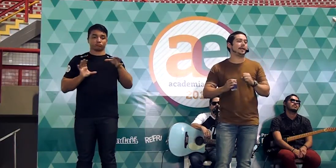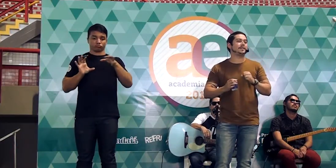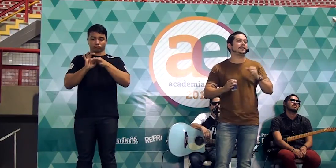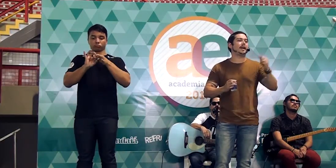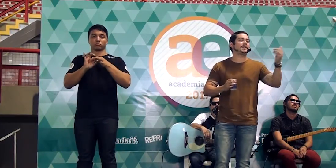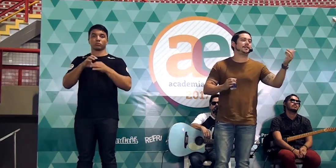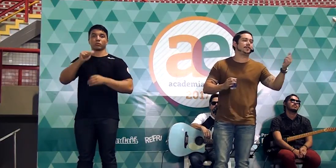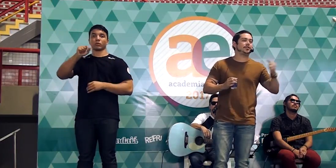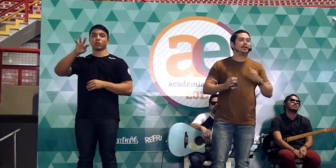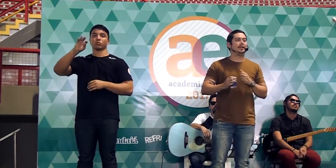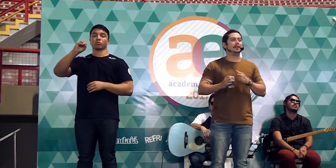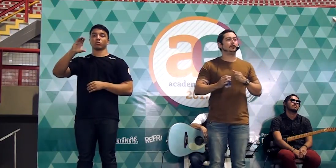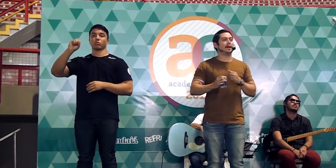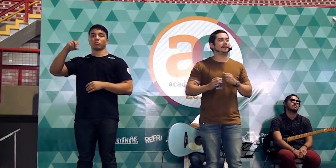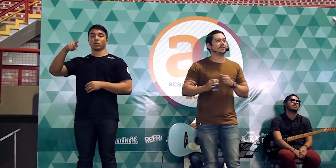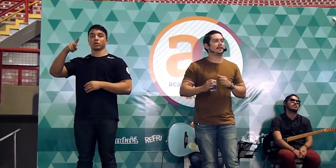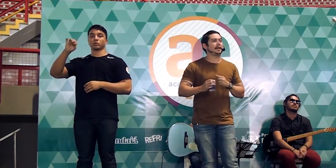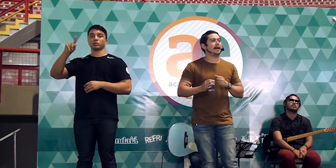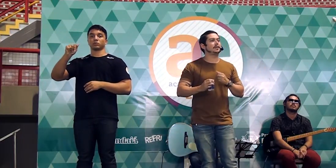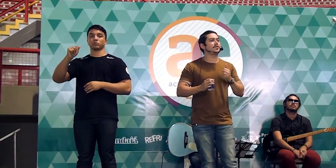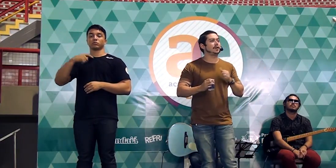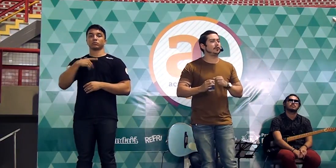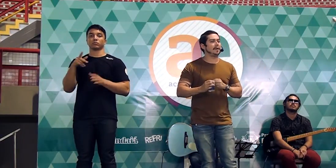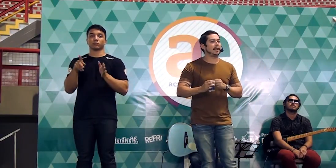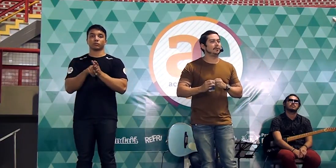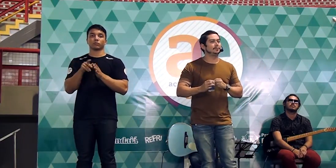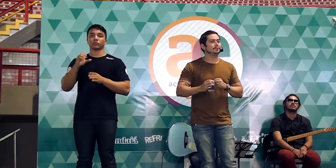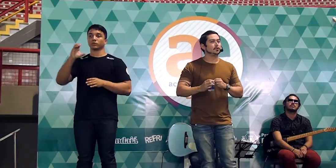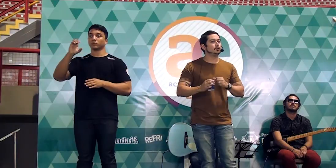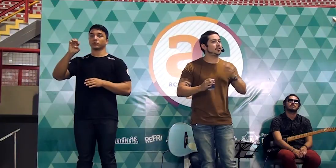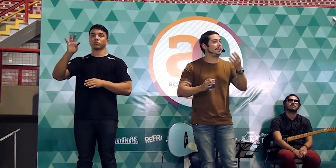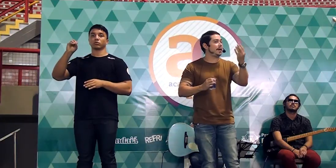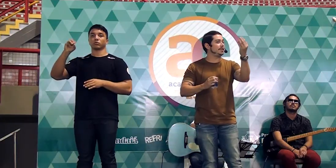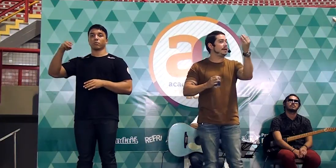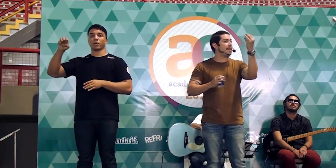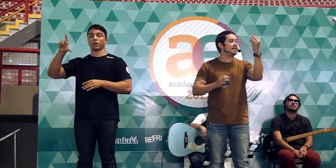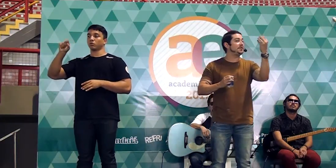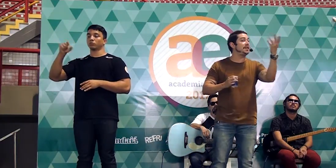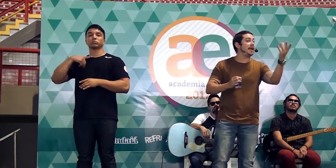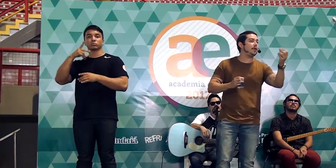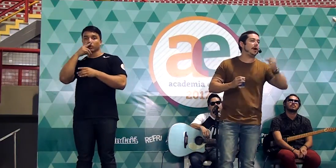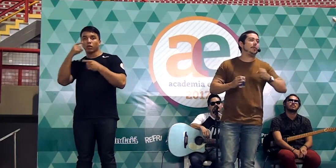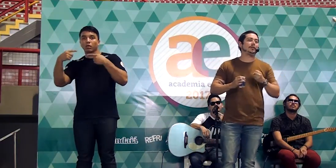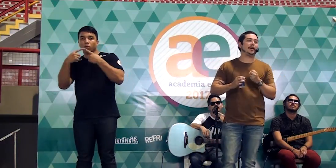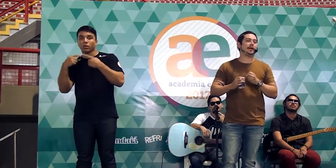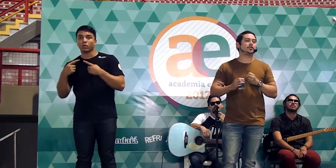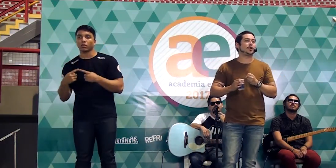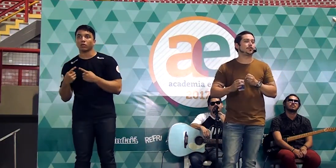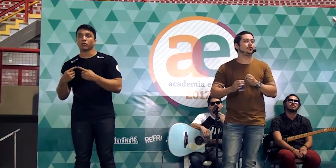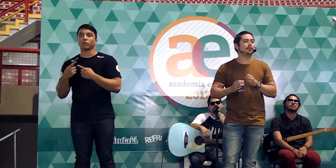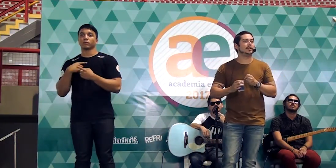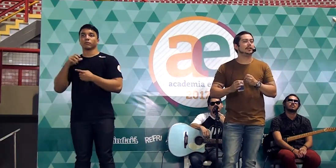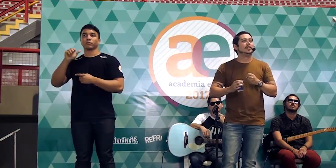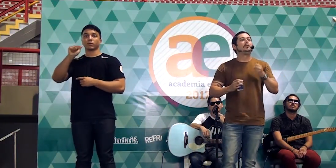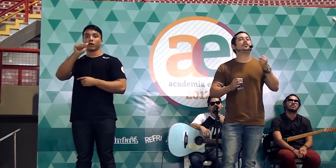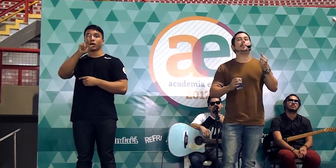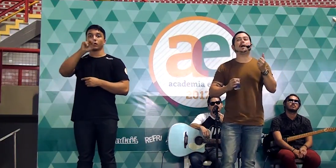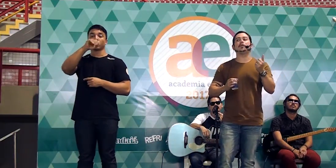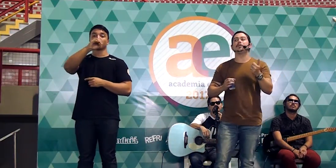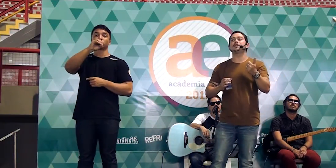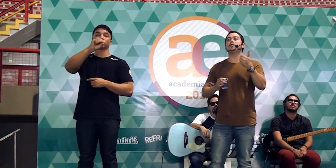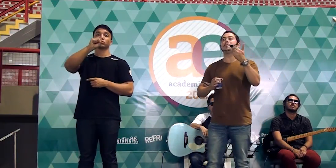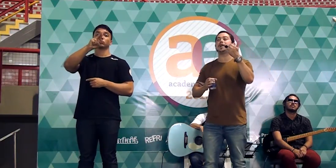Alto da Compadecida recente, do Matheus Nattergai, do Celton Mello. O dos Trapalhões é mais fiel à obra do Ariano Suassuna.